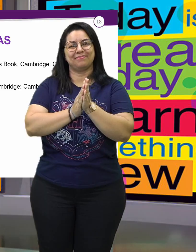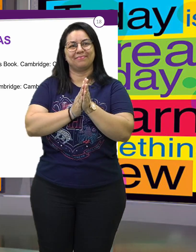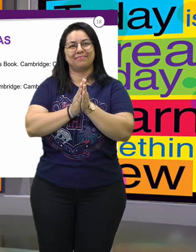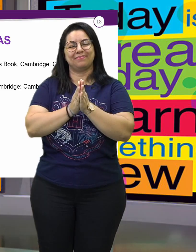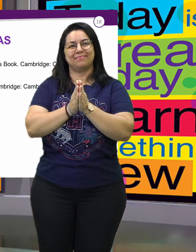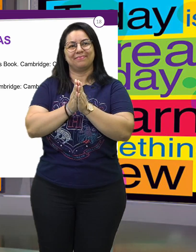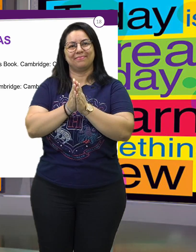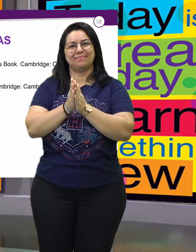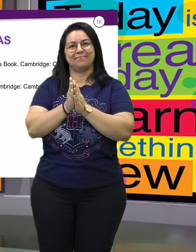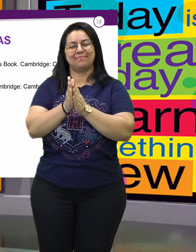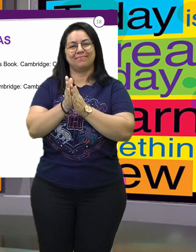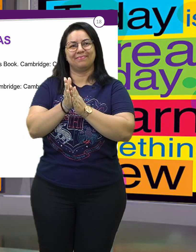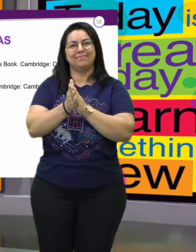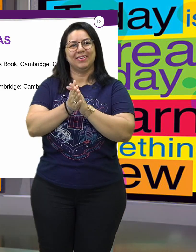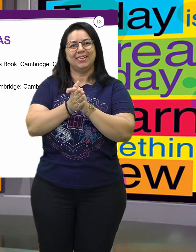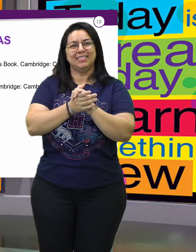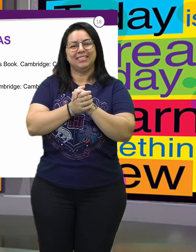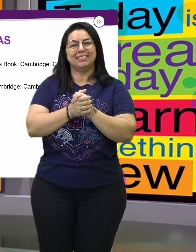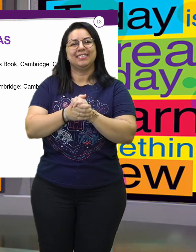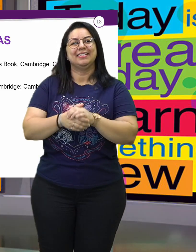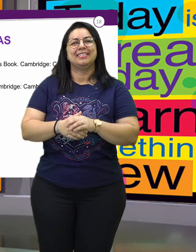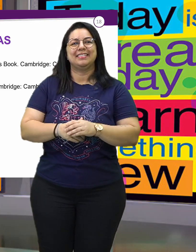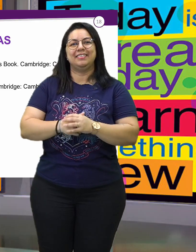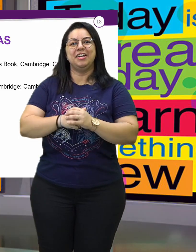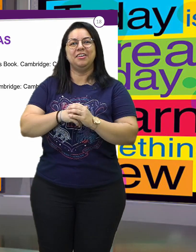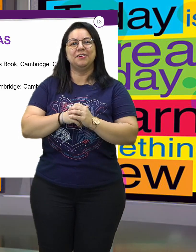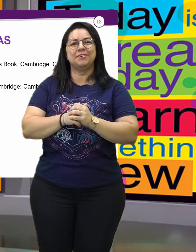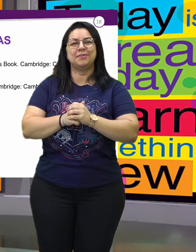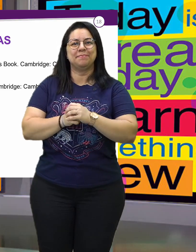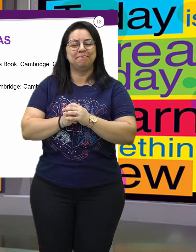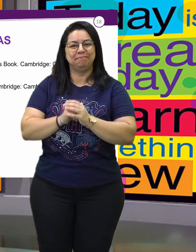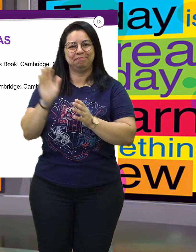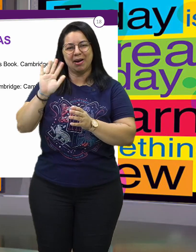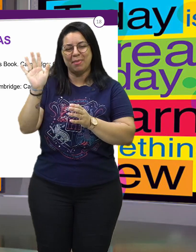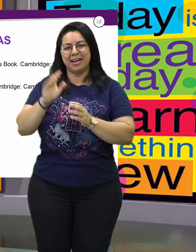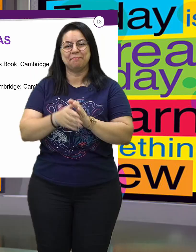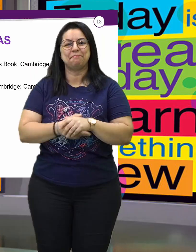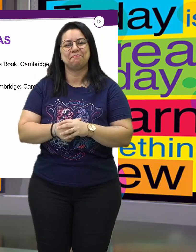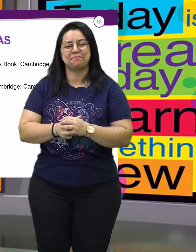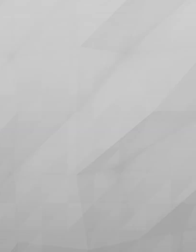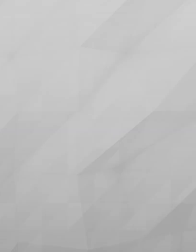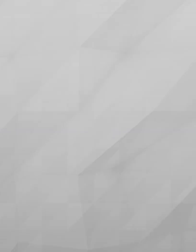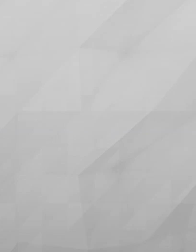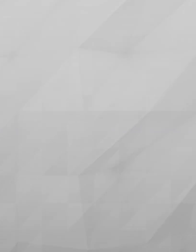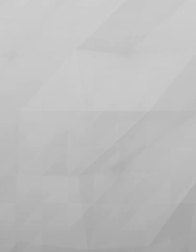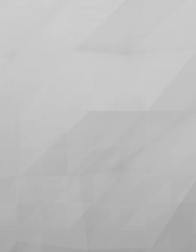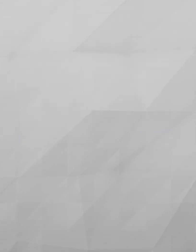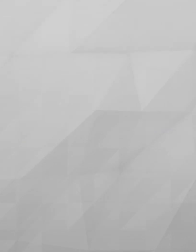você focar mais um pouquinho as atividades. See you next class. See you. Bye. Bye, bye.